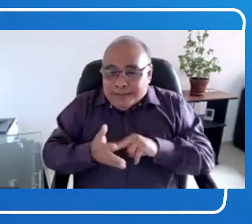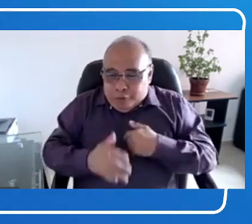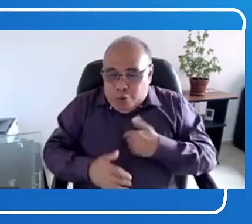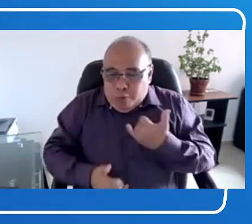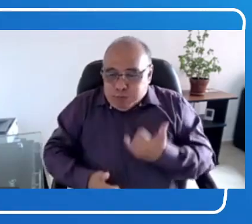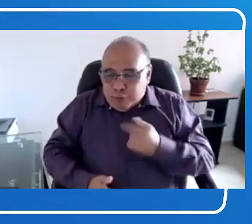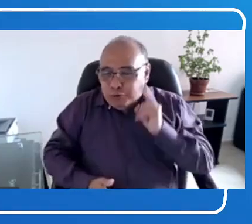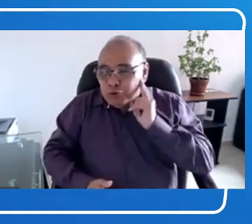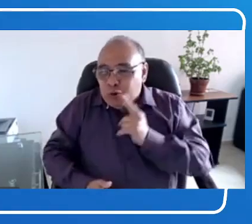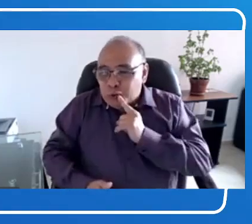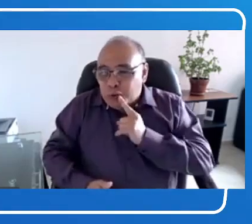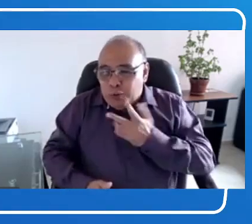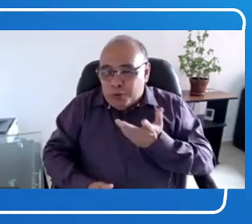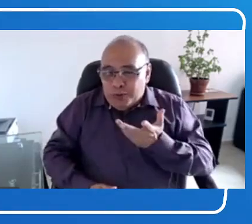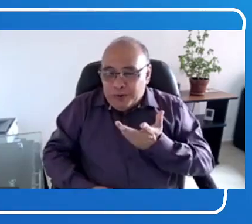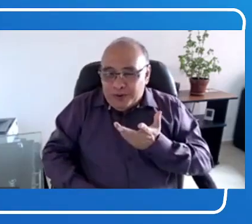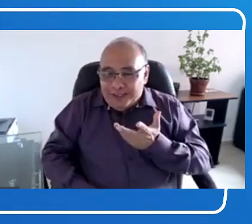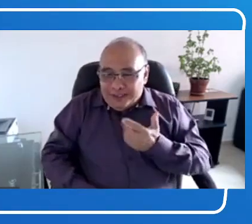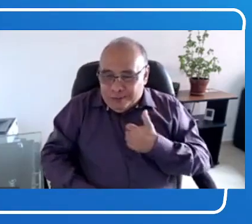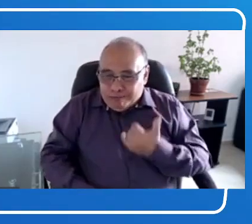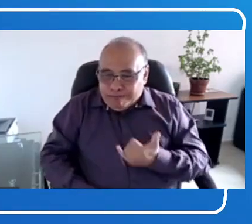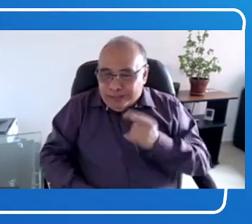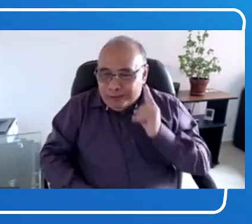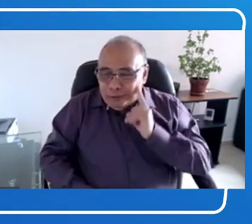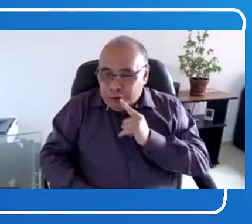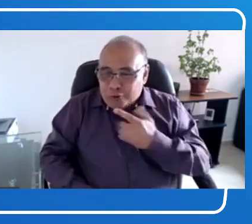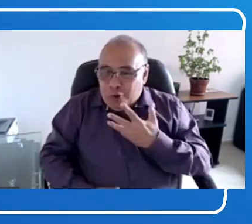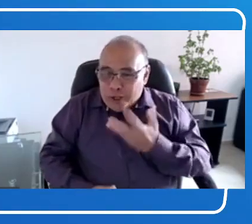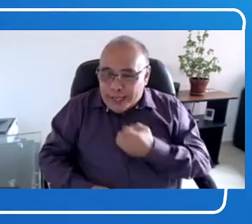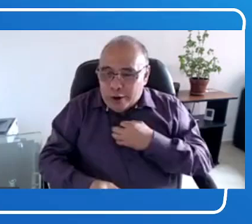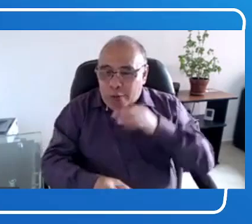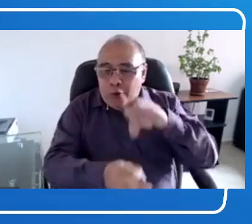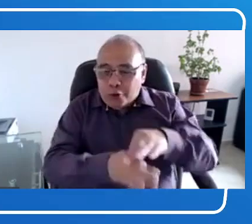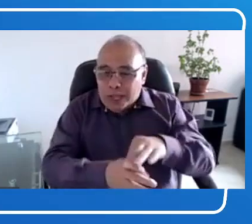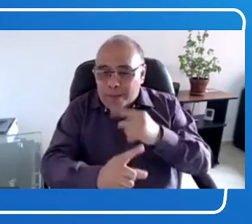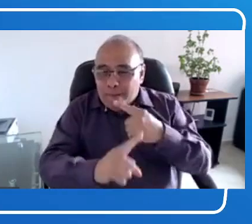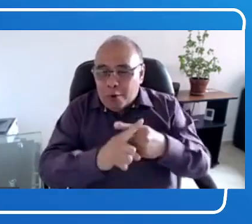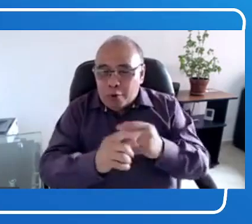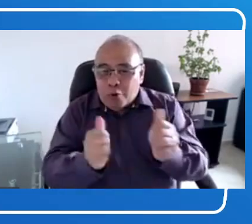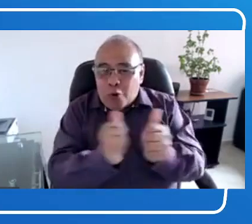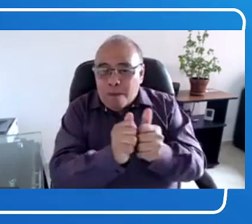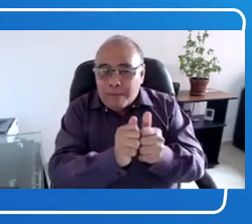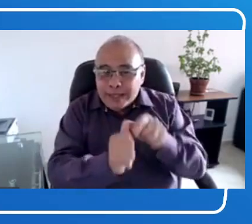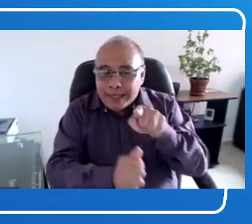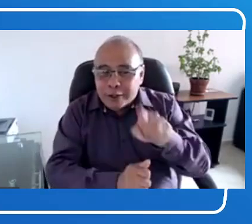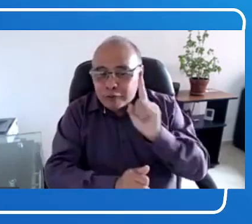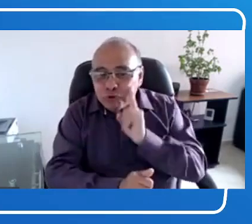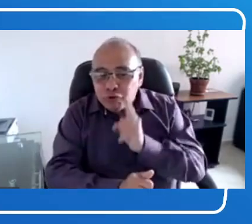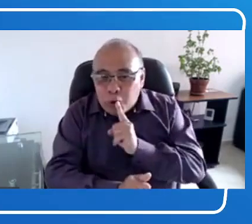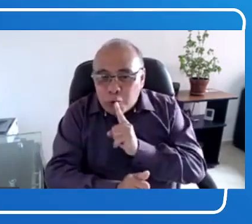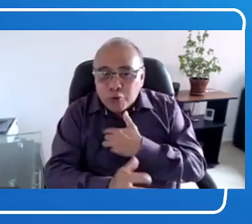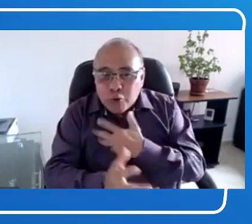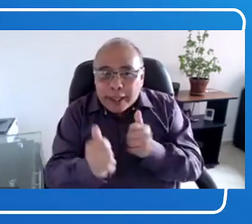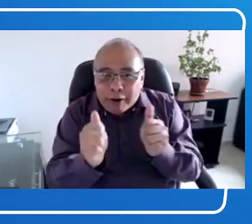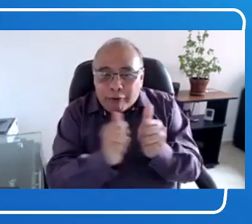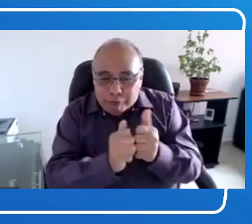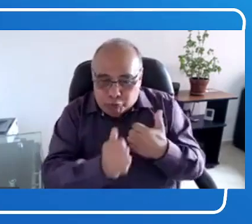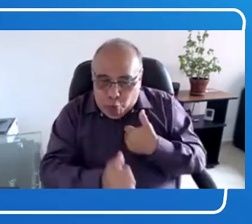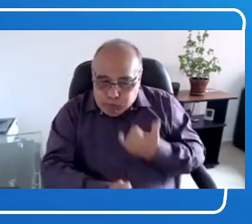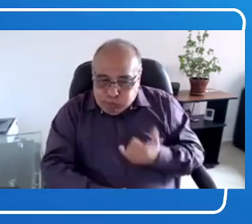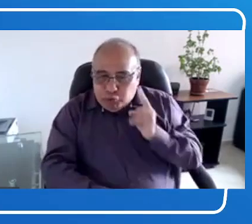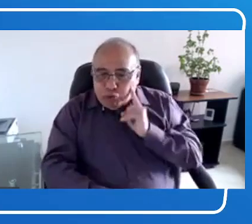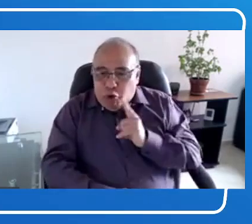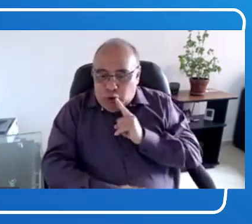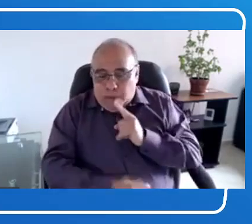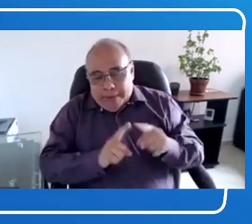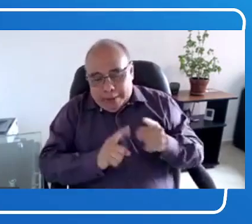Ok, pero entonces, si uno tiene esa discapacidad múltiple y dentro de esa multiplicidad de la discapacidad está